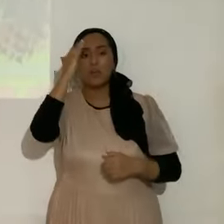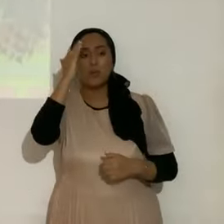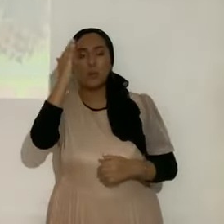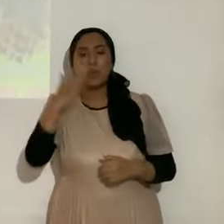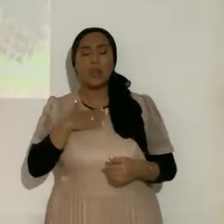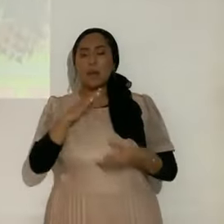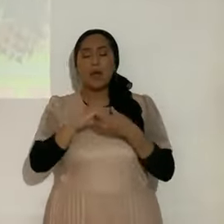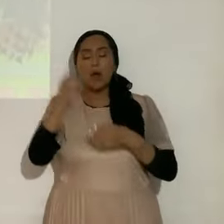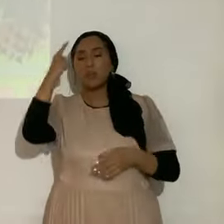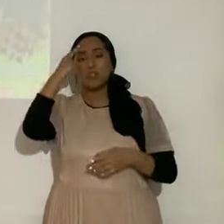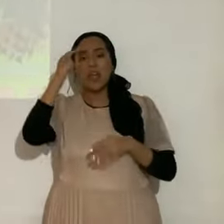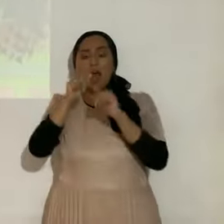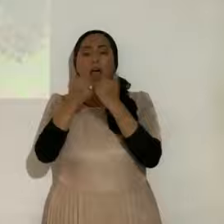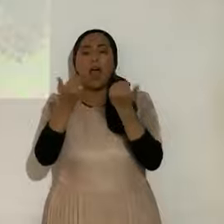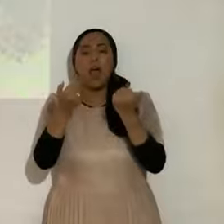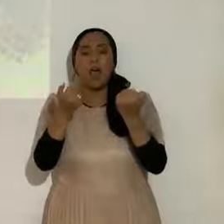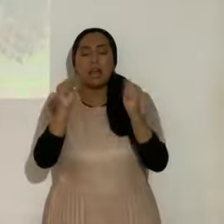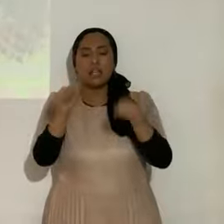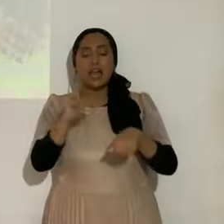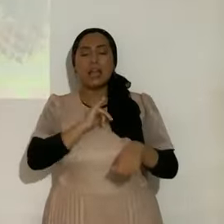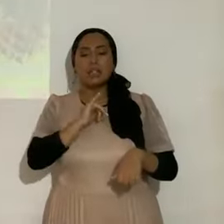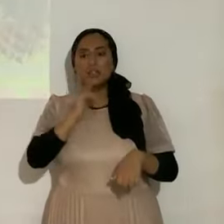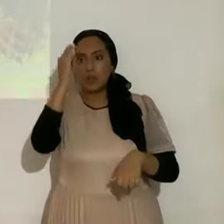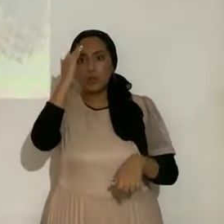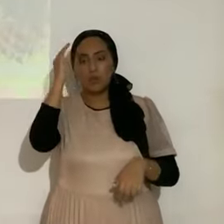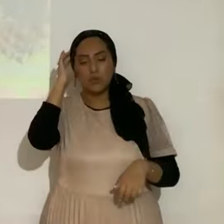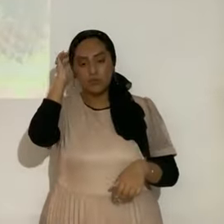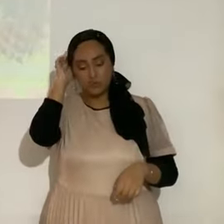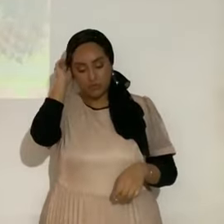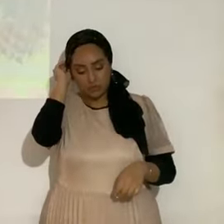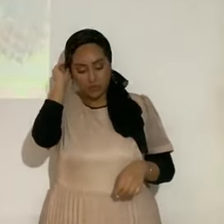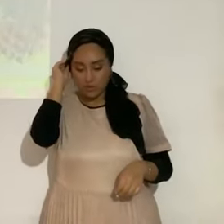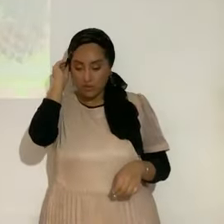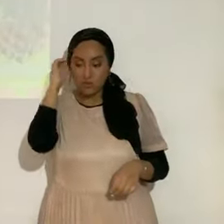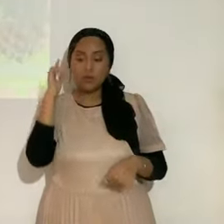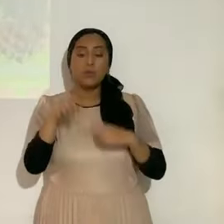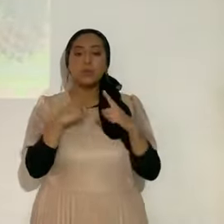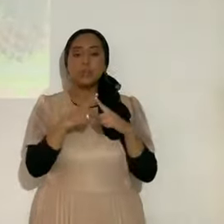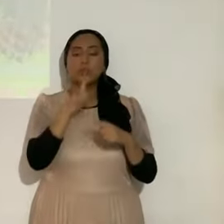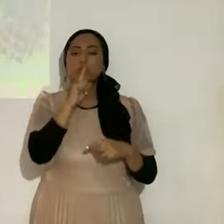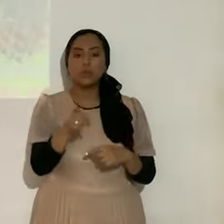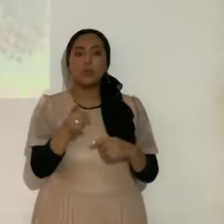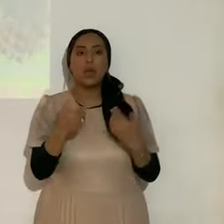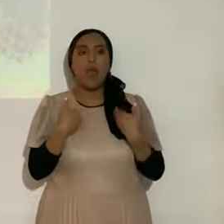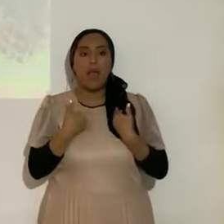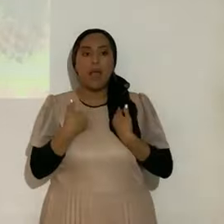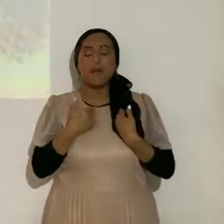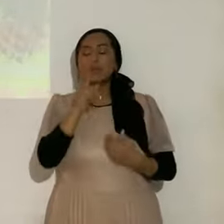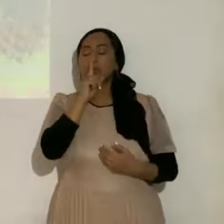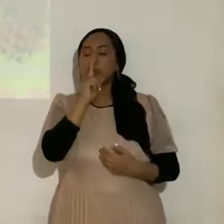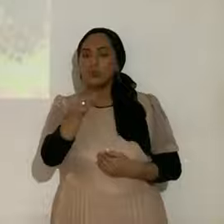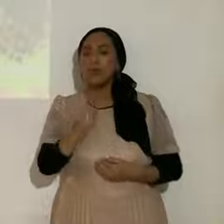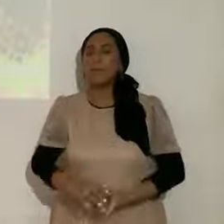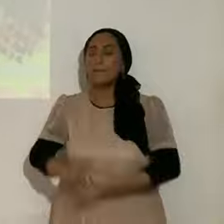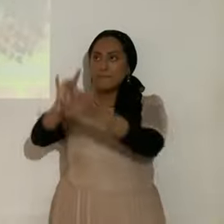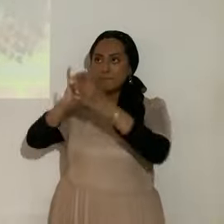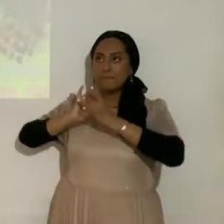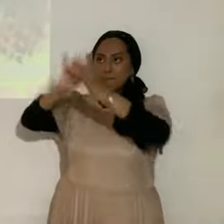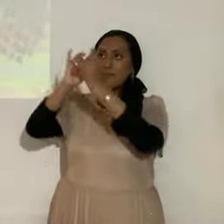son mis pensamientos? ¿Cómo me puedo dar cuenta? Nos damos cuenta cuando en verdad hay una sincera comunión con